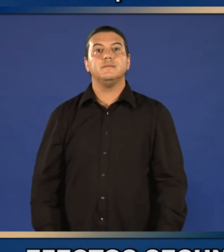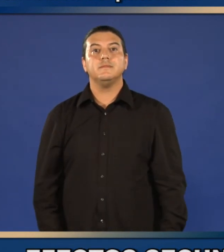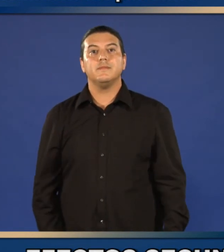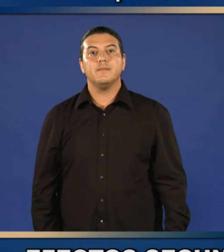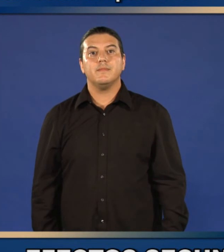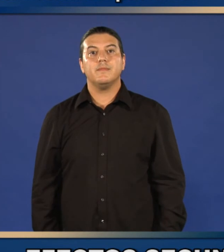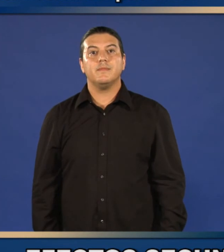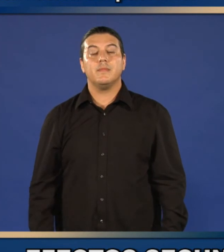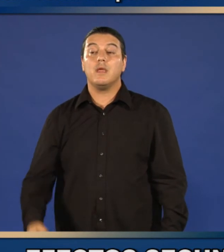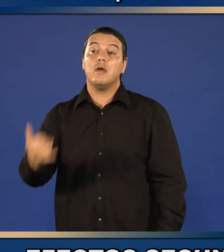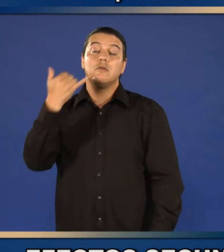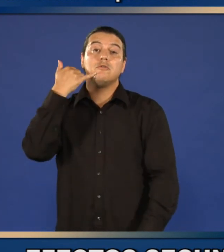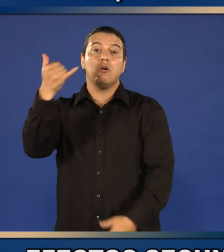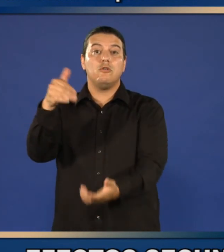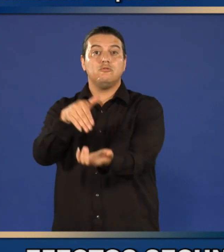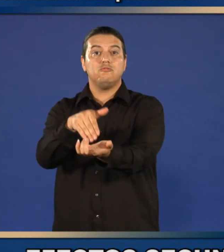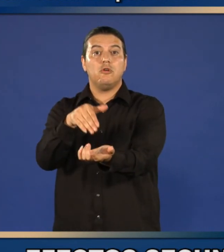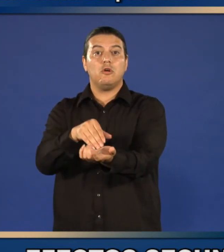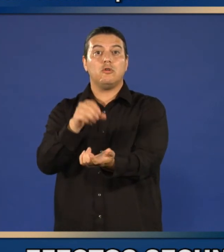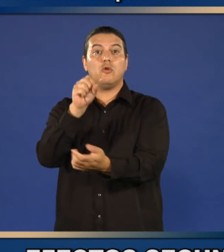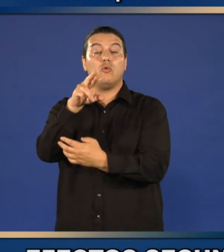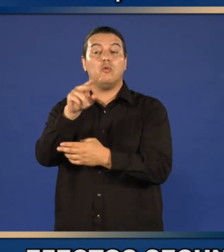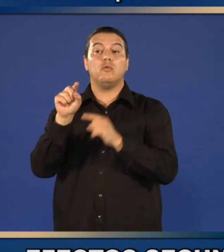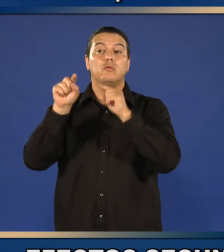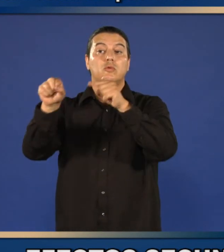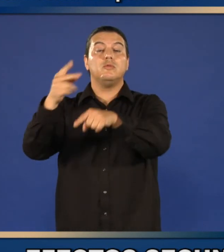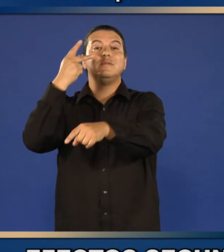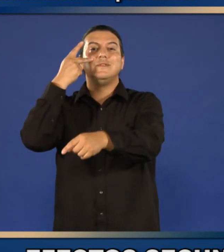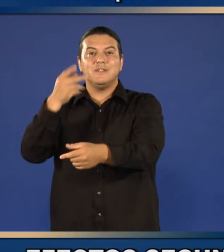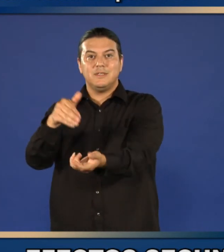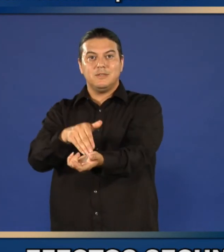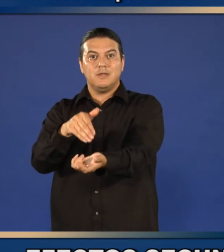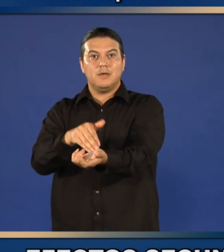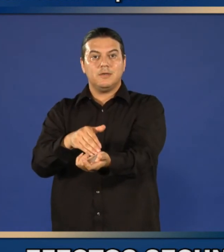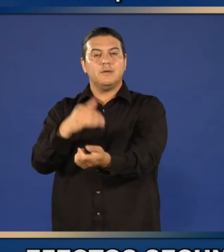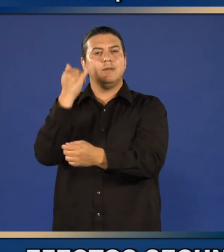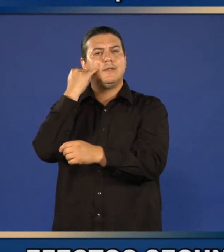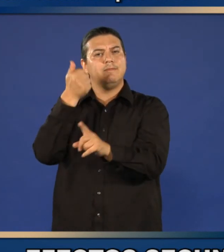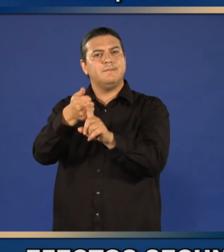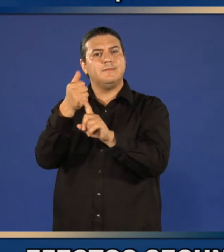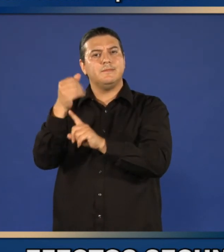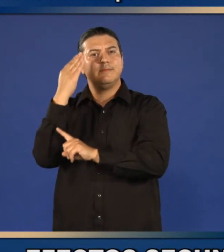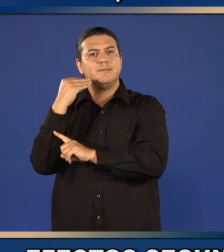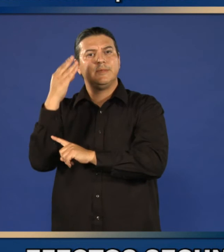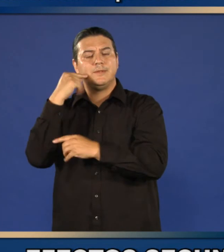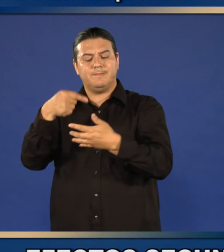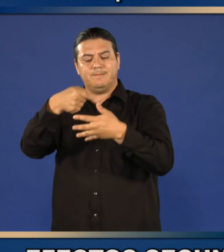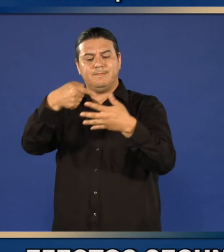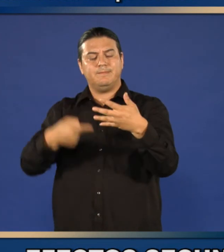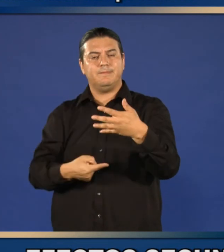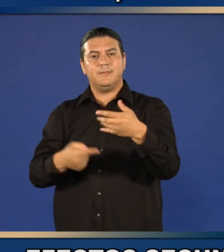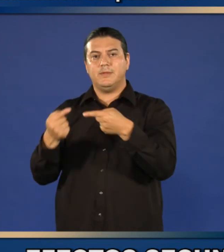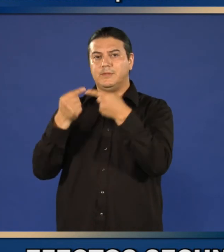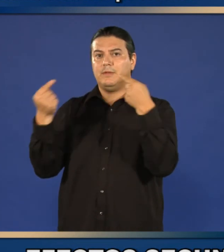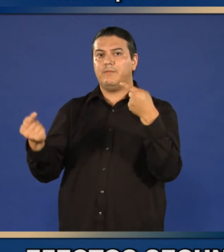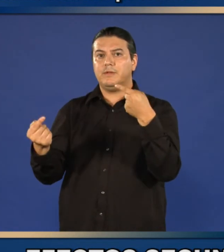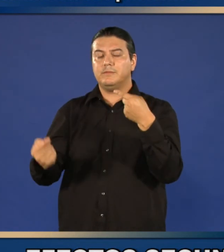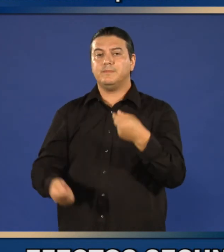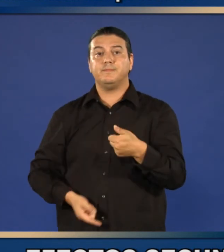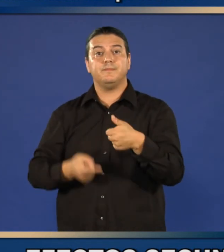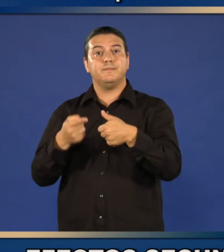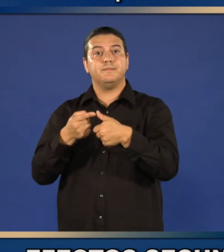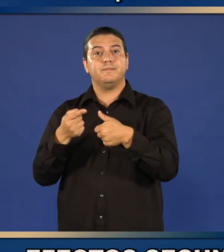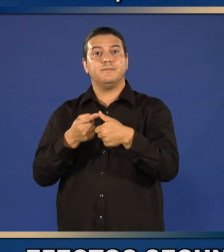llame a su médico o acuda al médico inmediatamente si tiene alguno de esos efectos